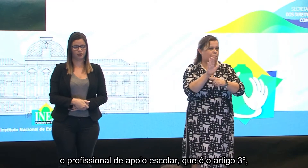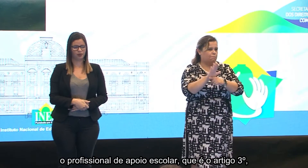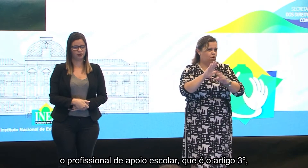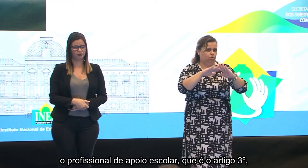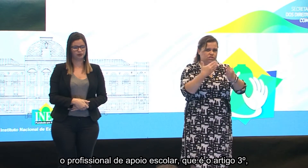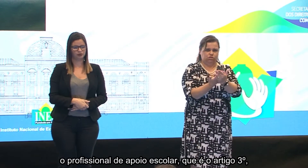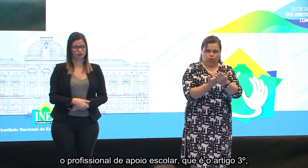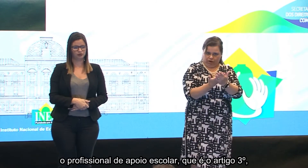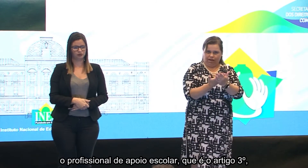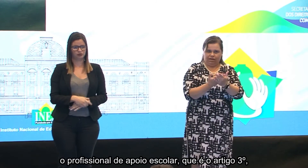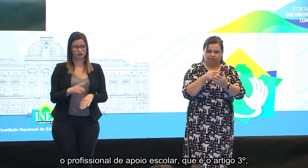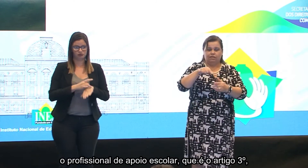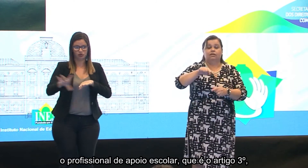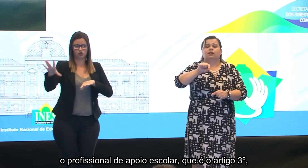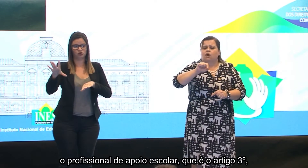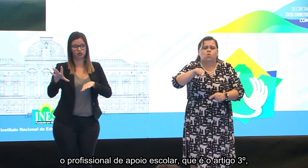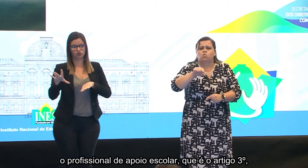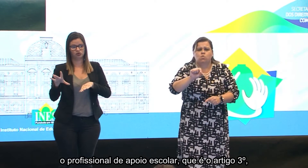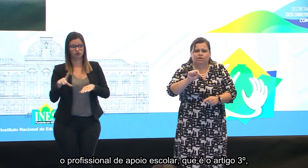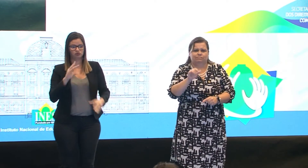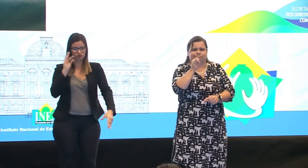apoio escolar também, que é o artigo 3º.